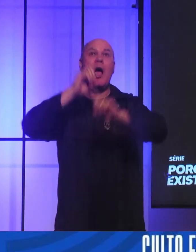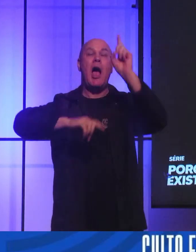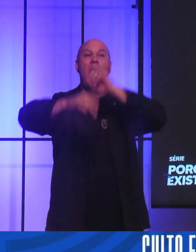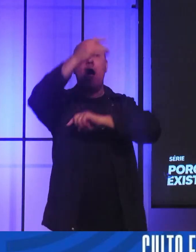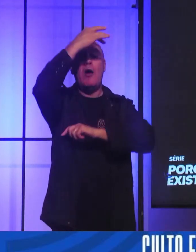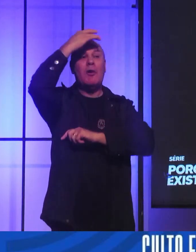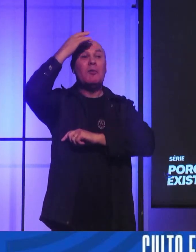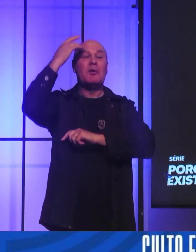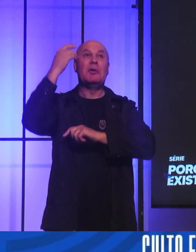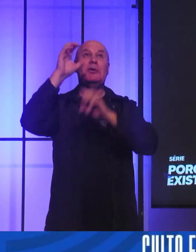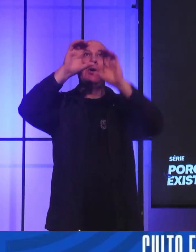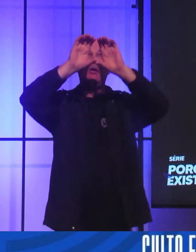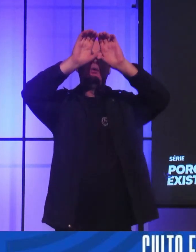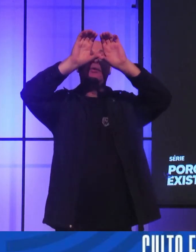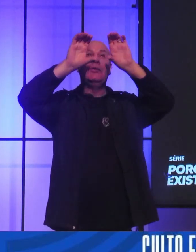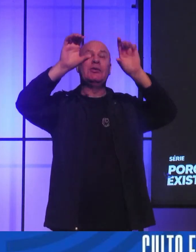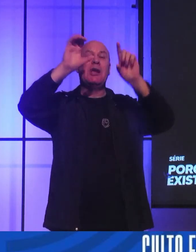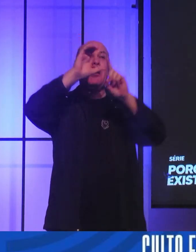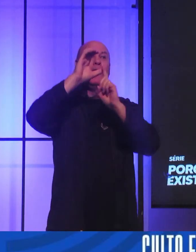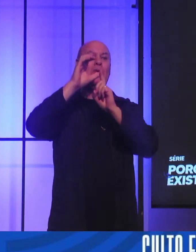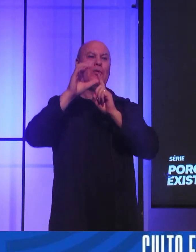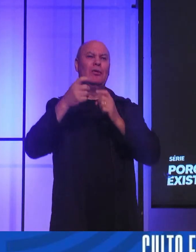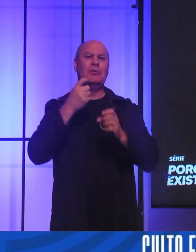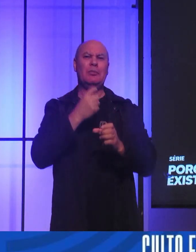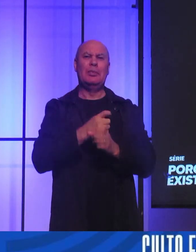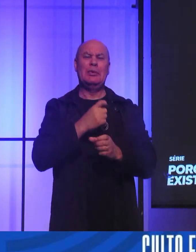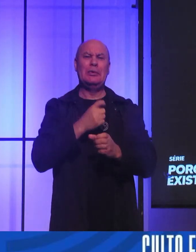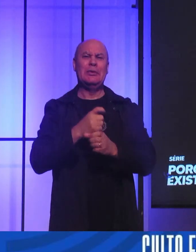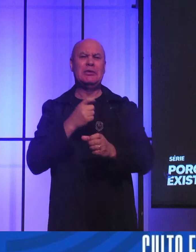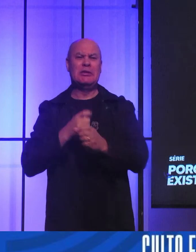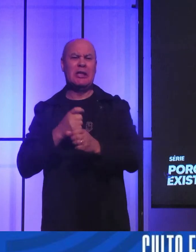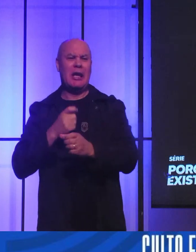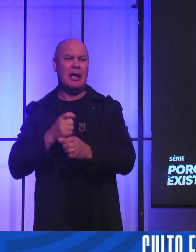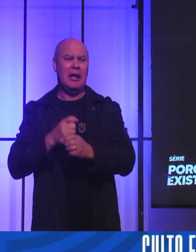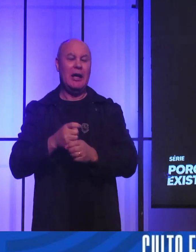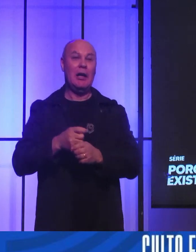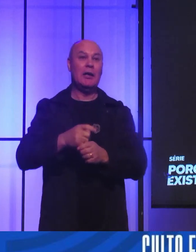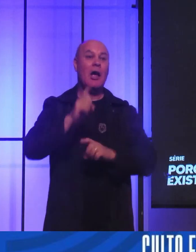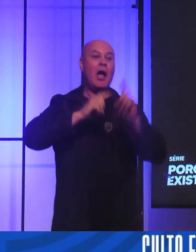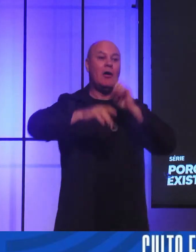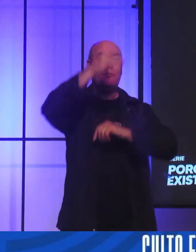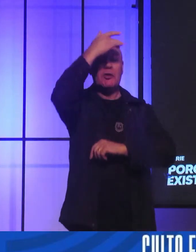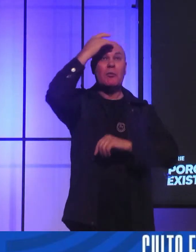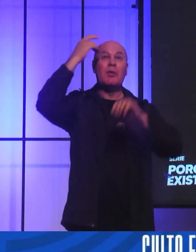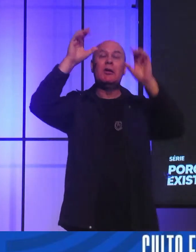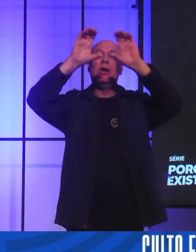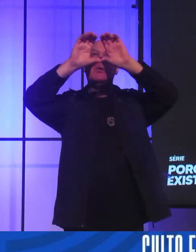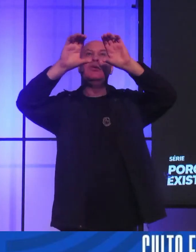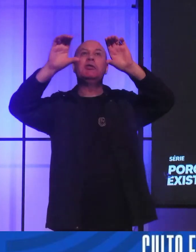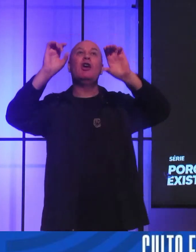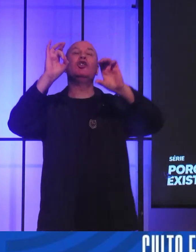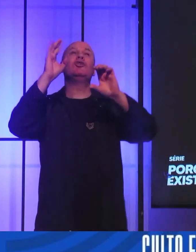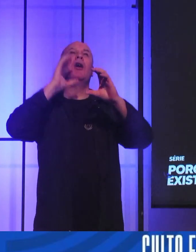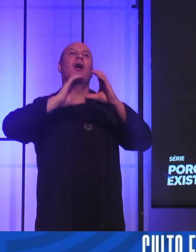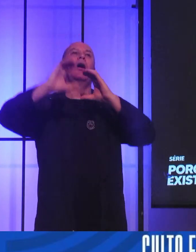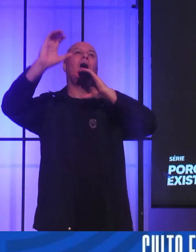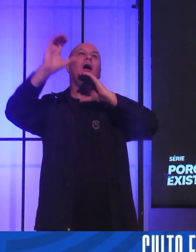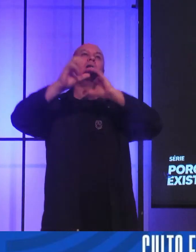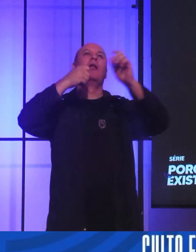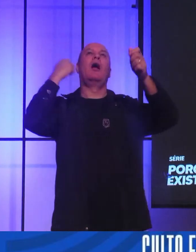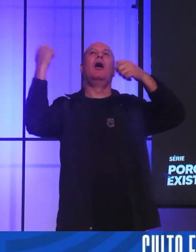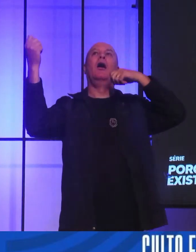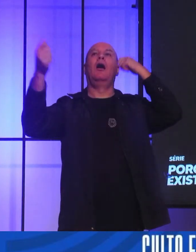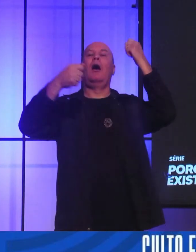como um lugar onde está todo mundo tocando uma harpinha, plim, plim, plim, plim, né? Vai ser todo mundo, oh, aleluia, santo,